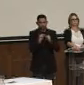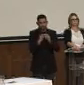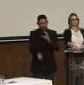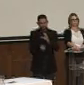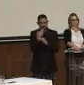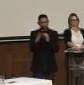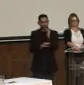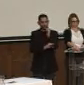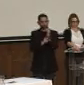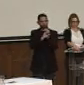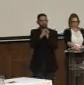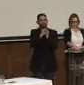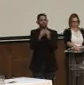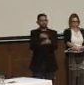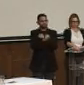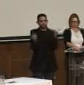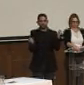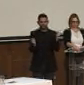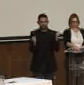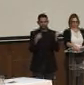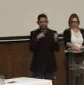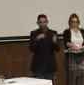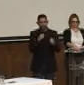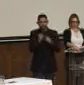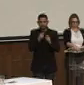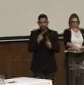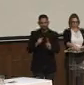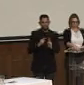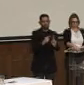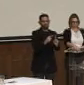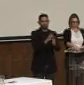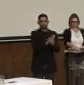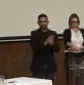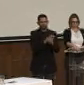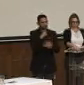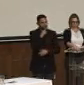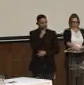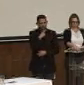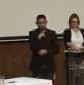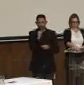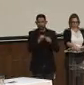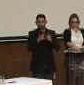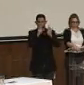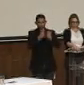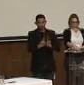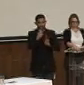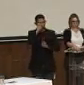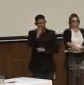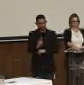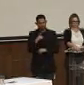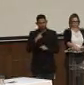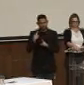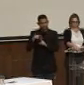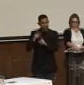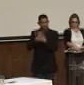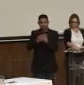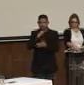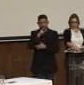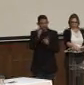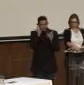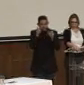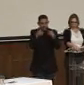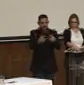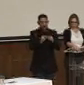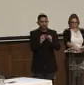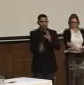procedimento administrativo. Não é nossa intenção perseguir ninguém, não é nossa intenção tirar o direito de defesa de ninguém. A nossa intenção é construir